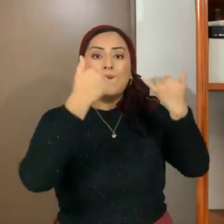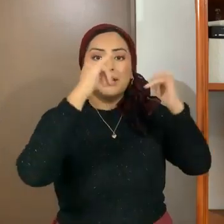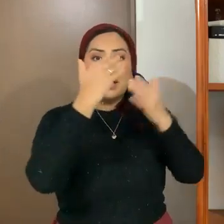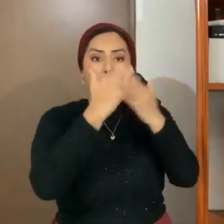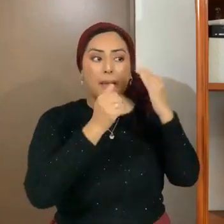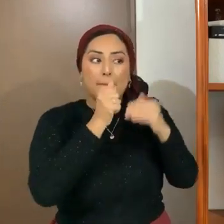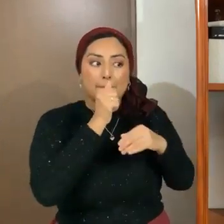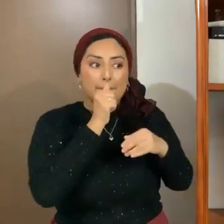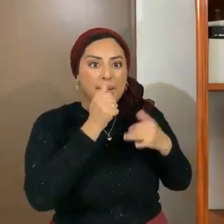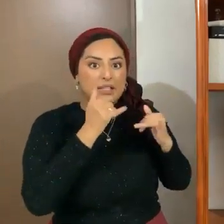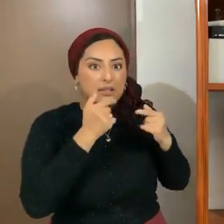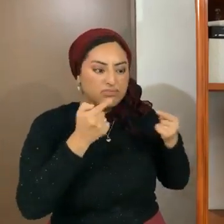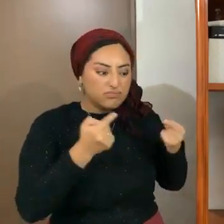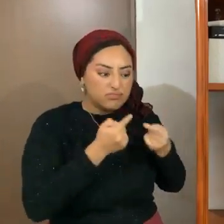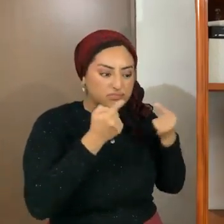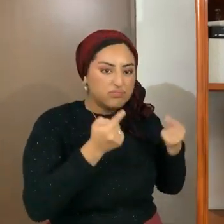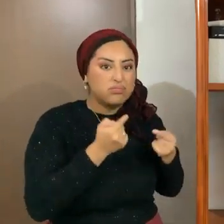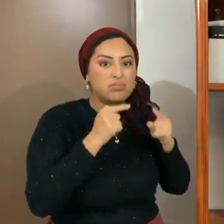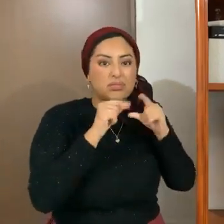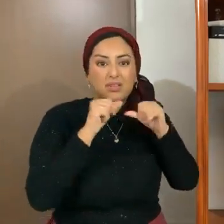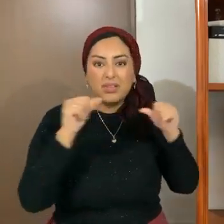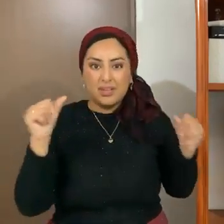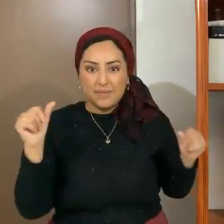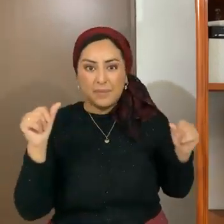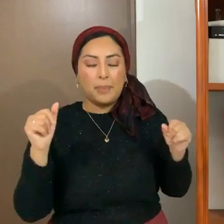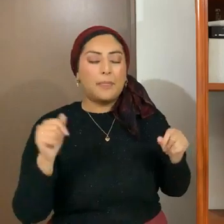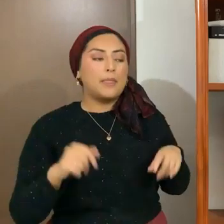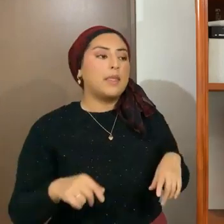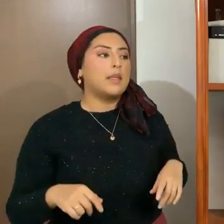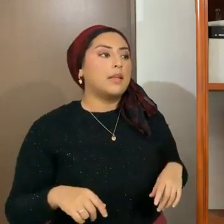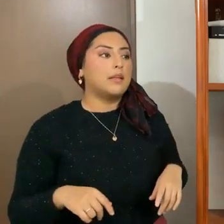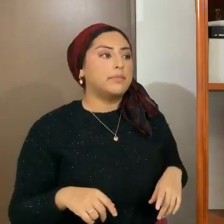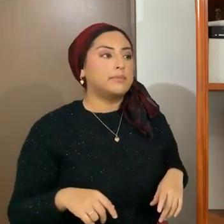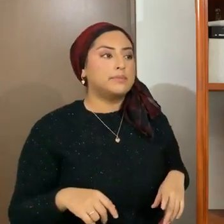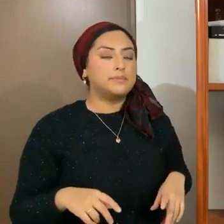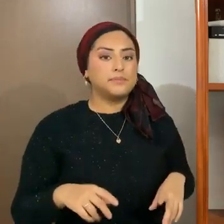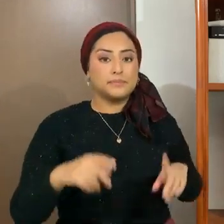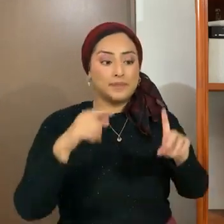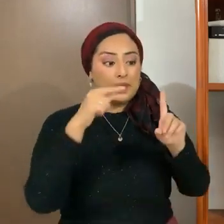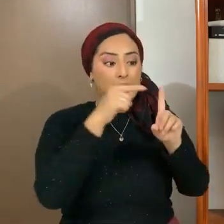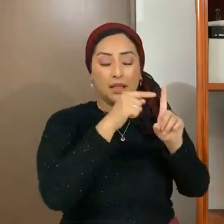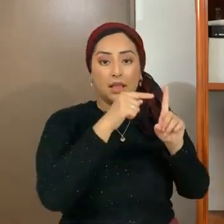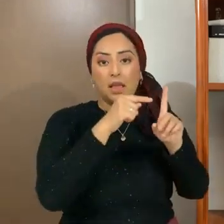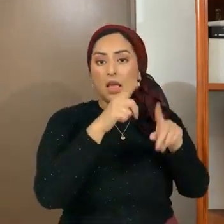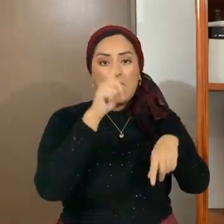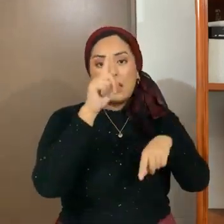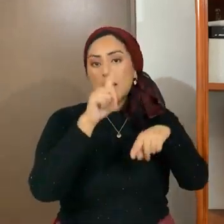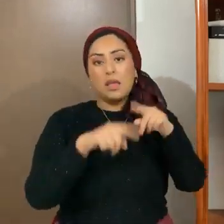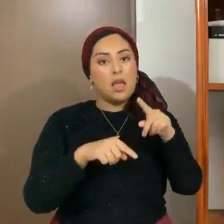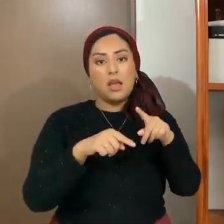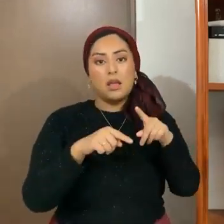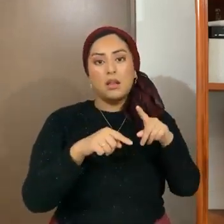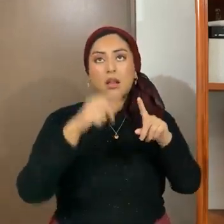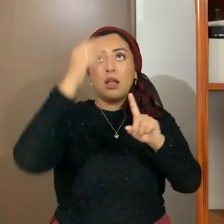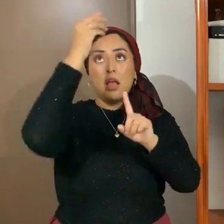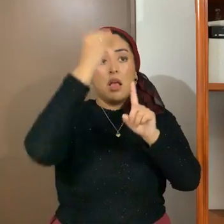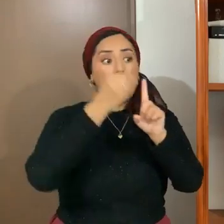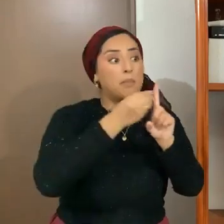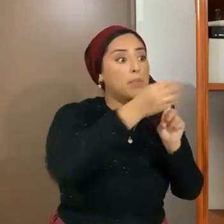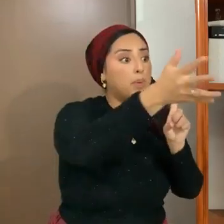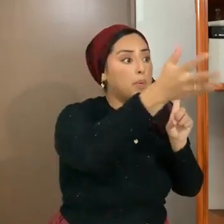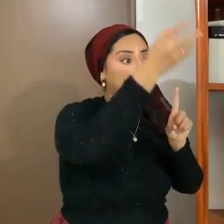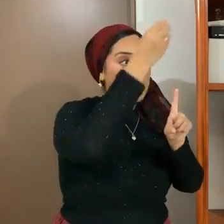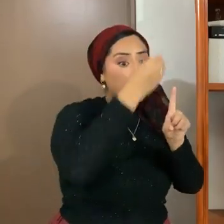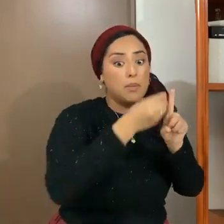pecado disfrazado, pecados ocultos, no quiere arreglar todo. Entonces, él no puede hablarle a los demás.